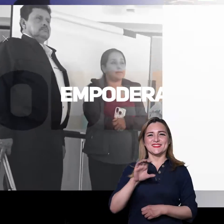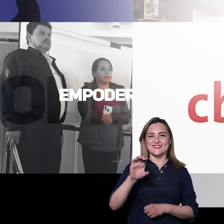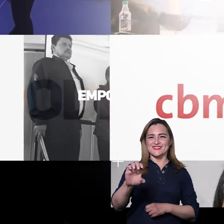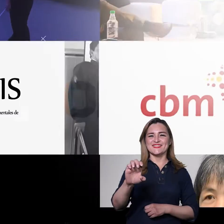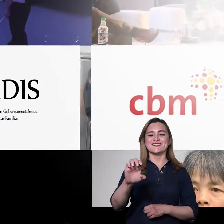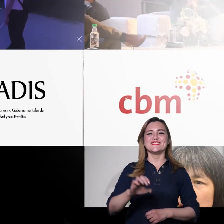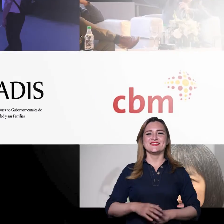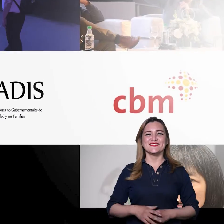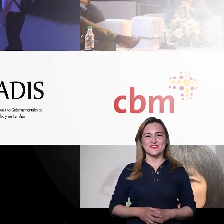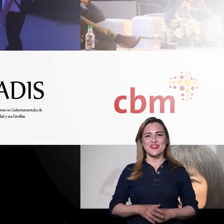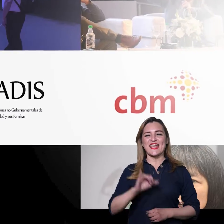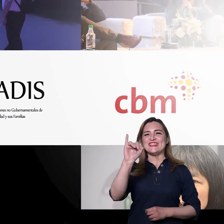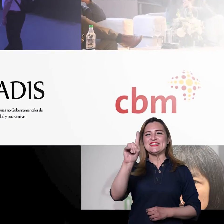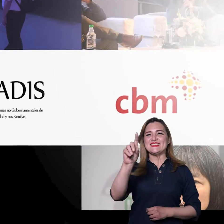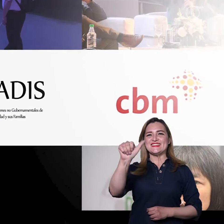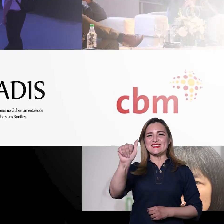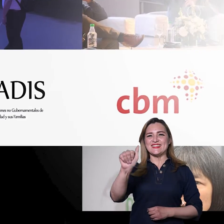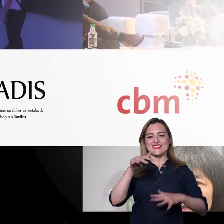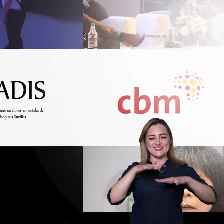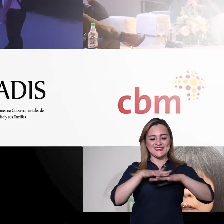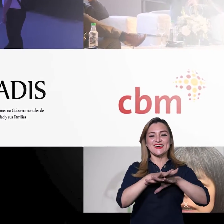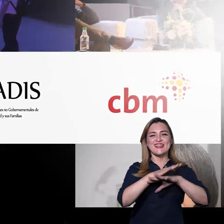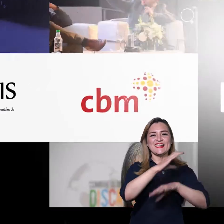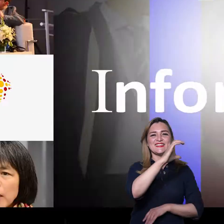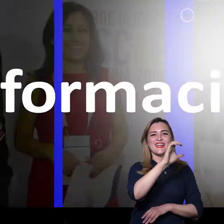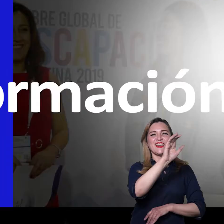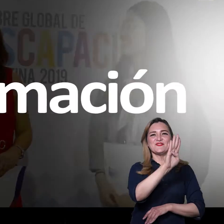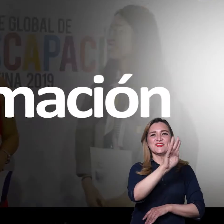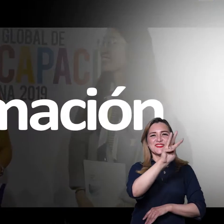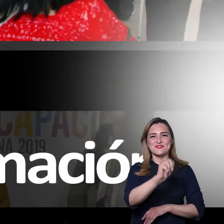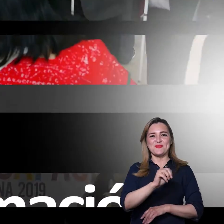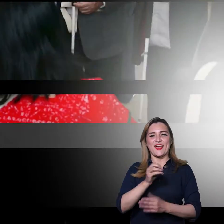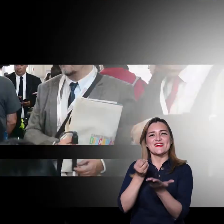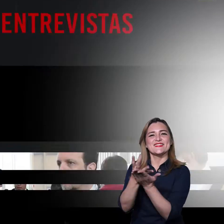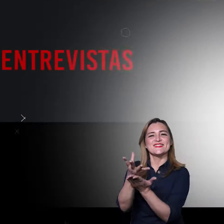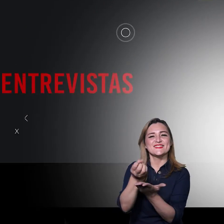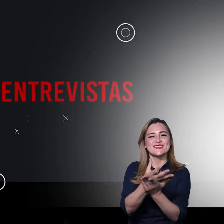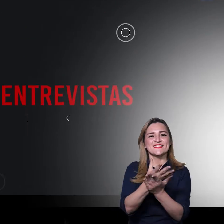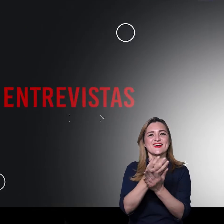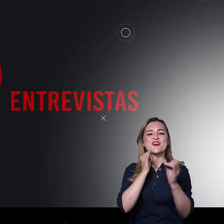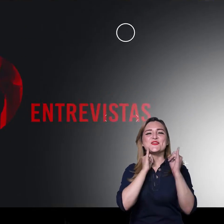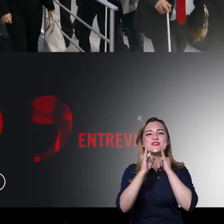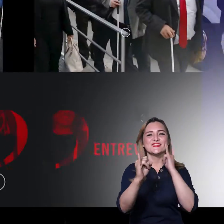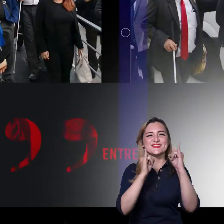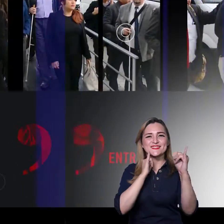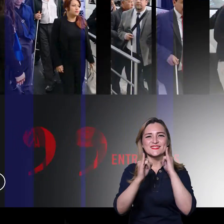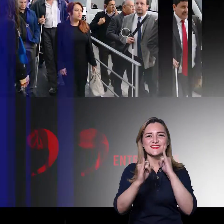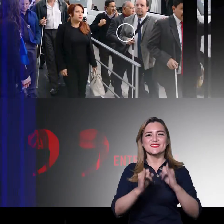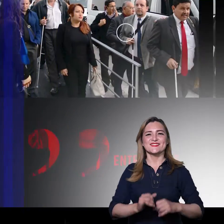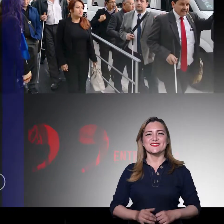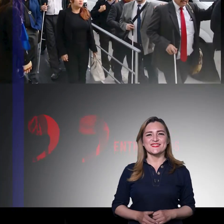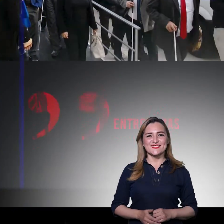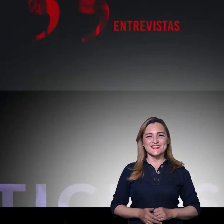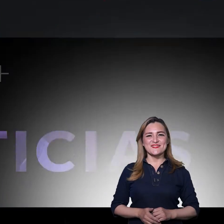empoderamiento. Ida Riadis CBM. Información, entrevistas,